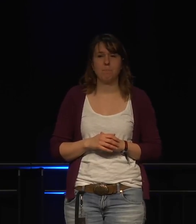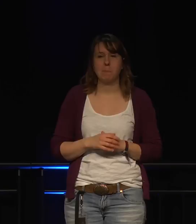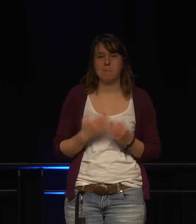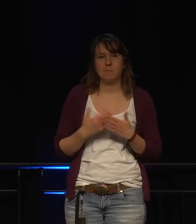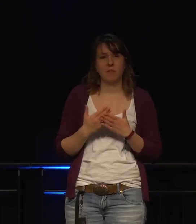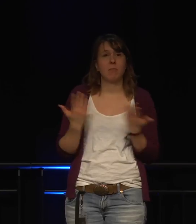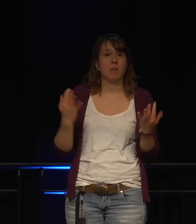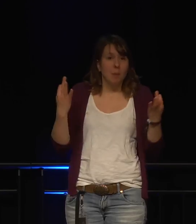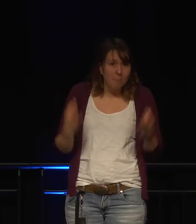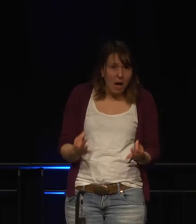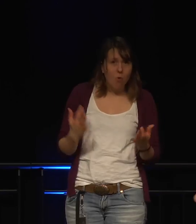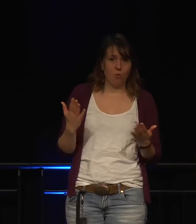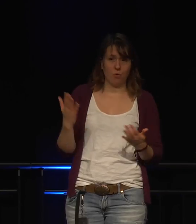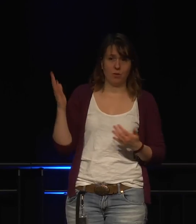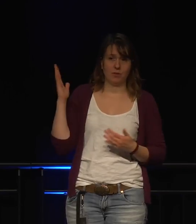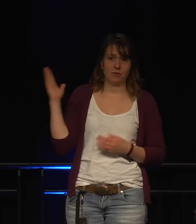Así que,